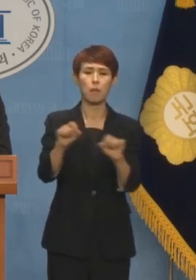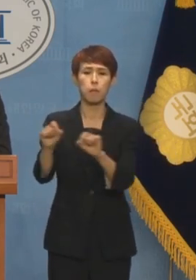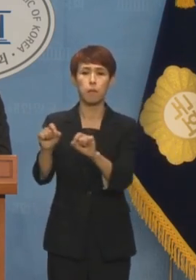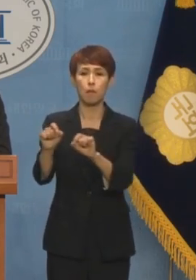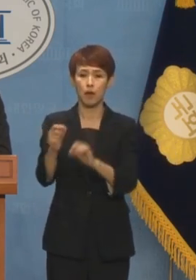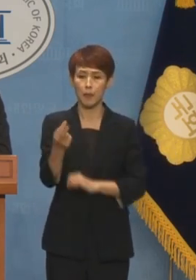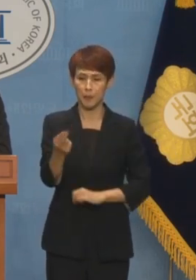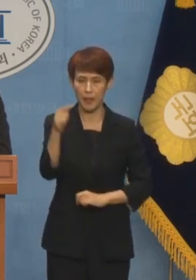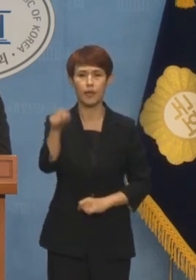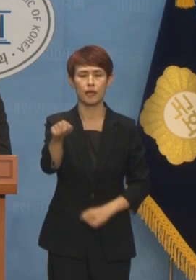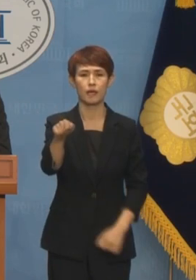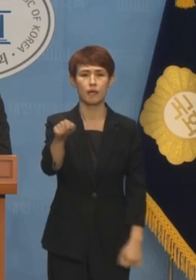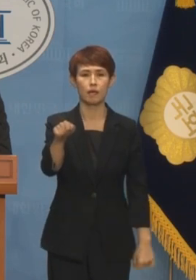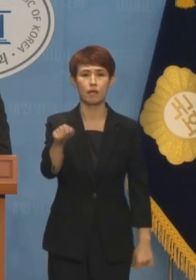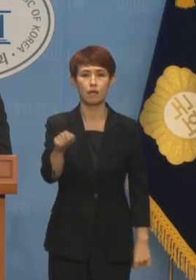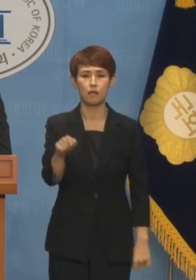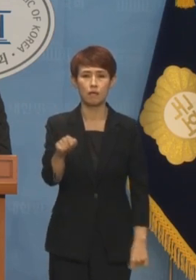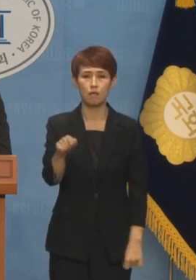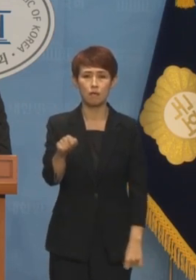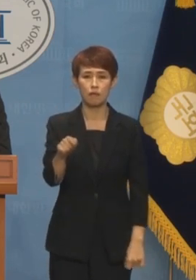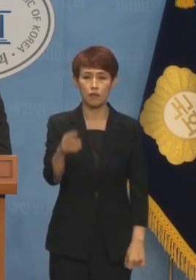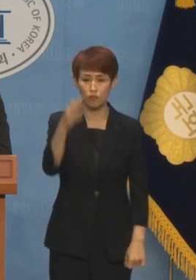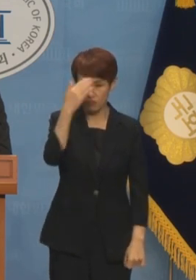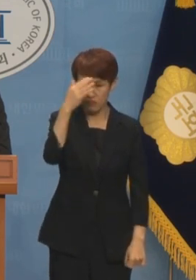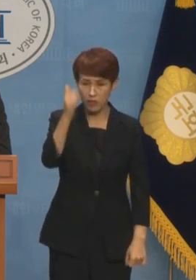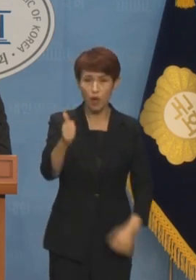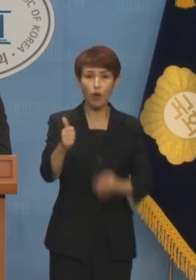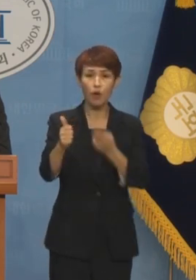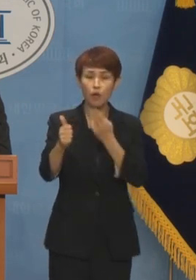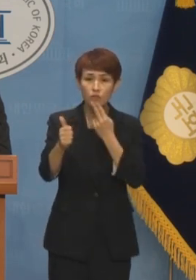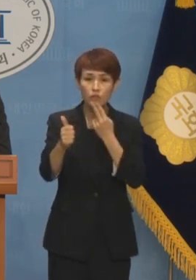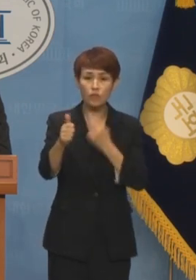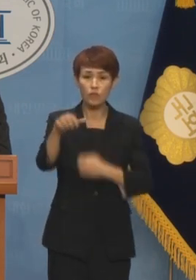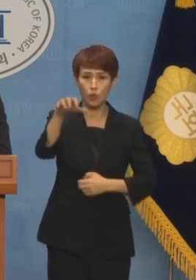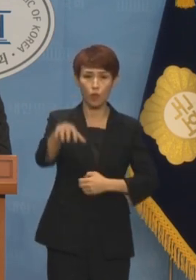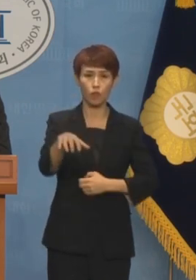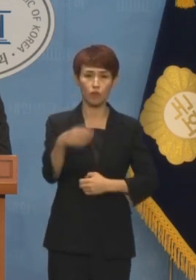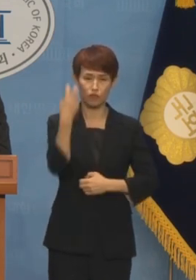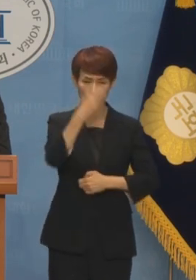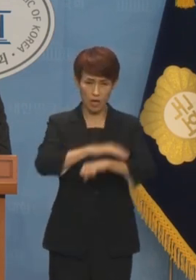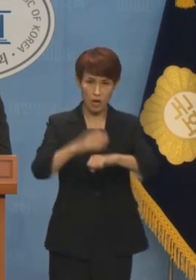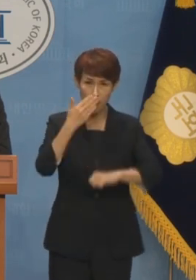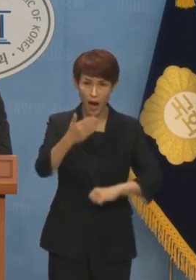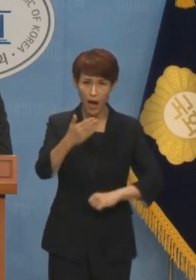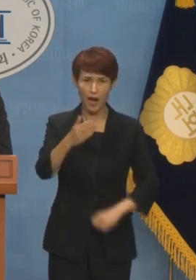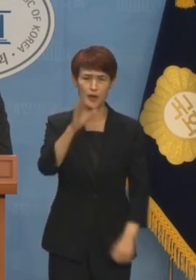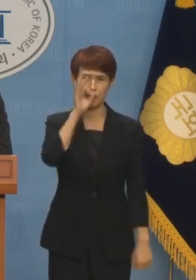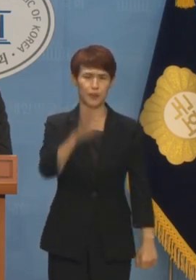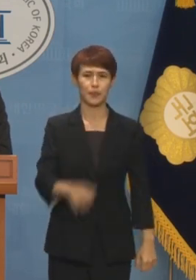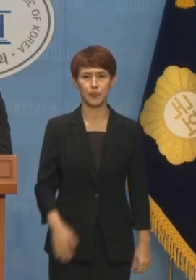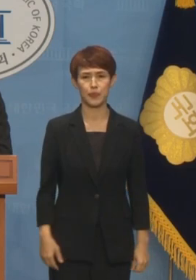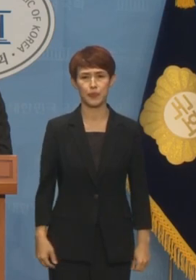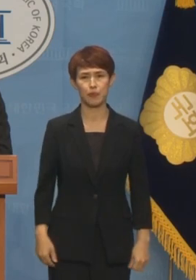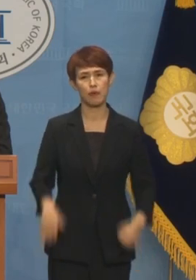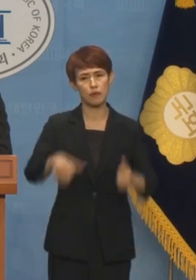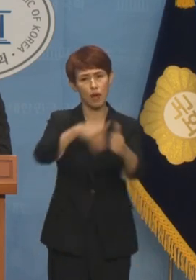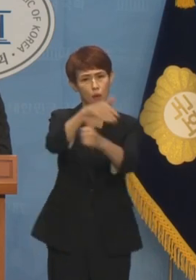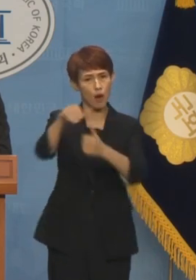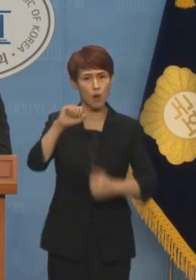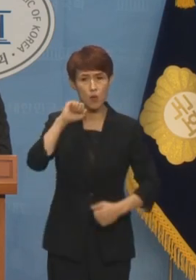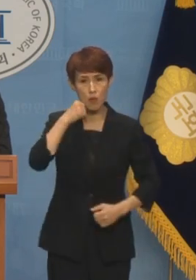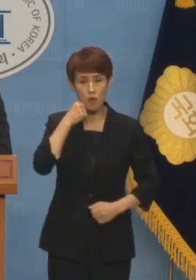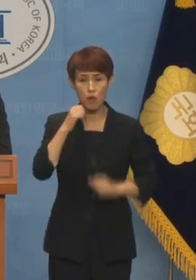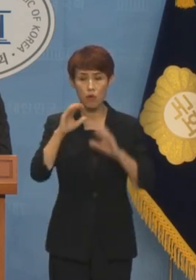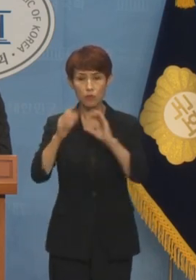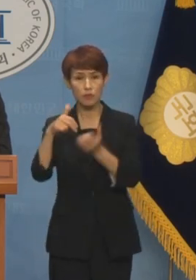상태입니다. 수장이 없는 수사기관이 제대로 된 수사를 할 수 없습니다. 상황이 이러니